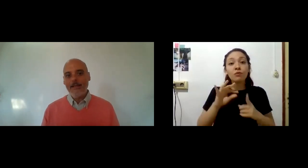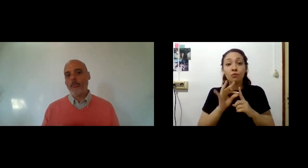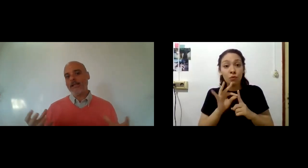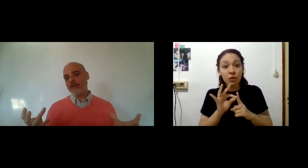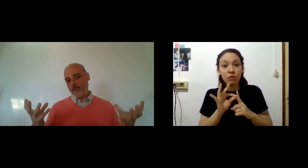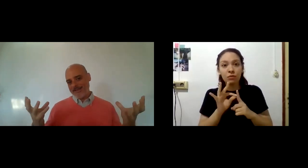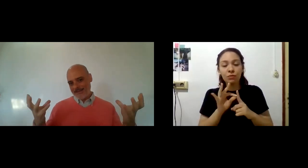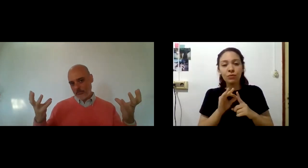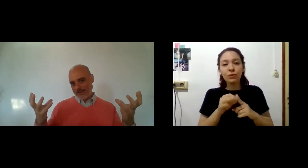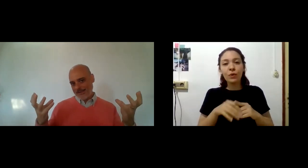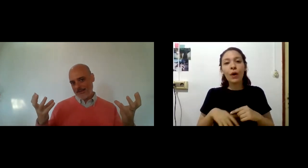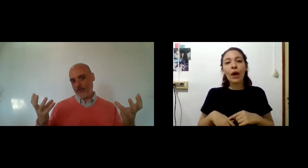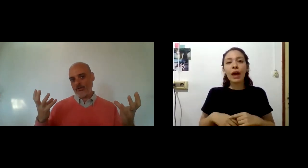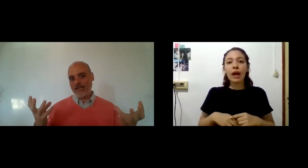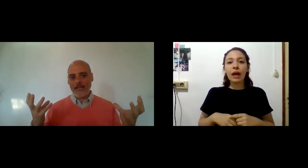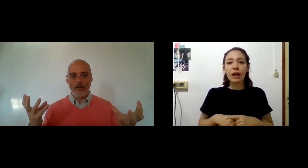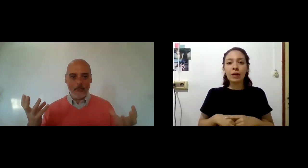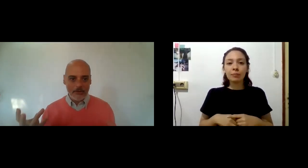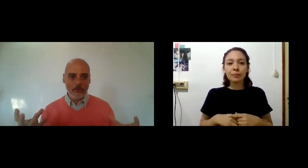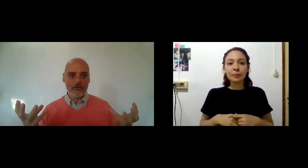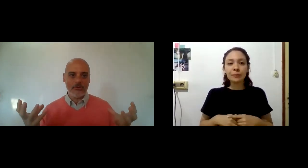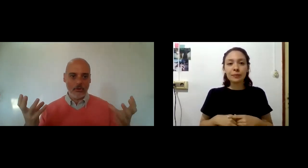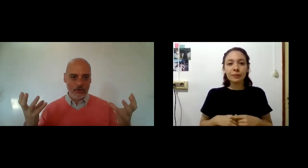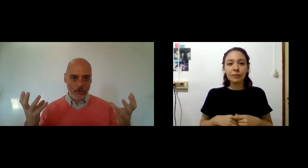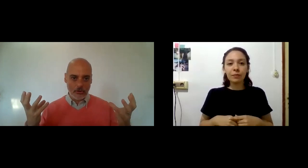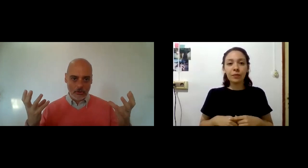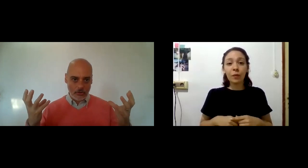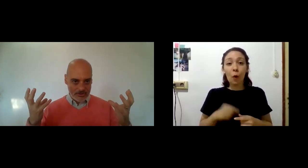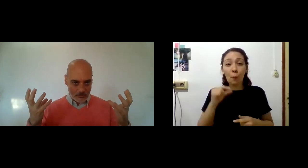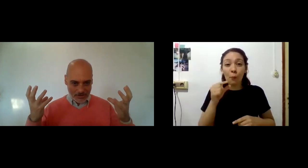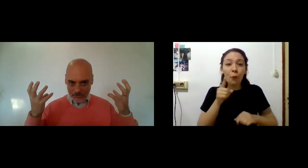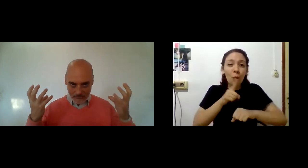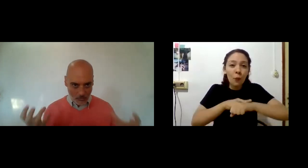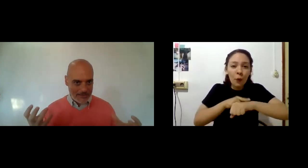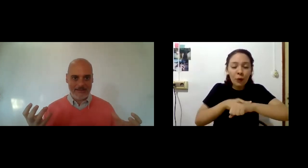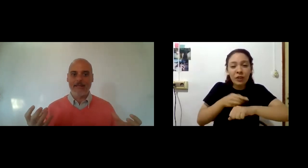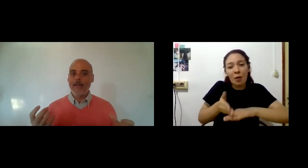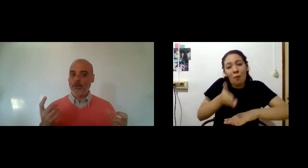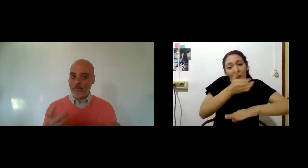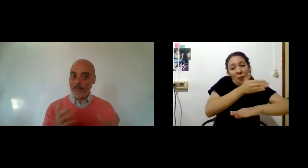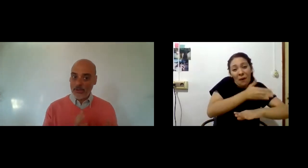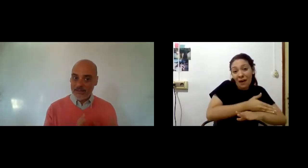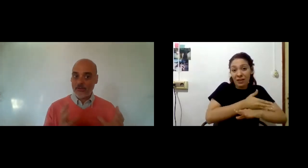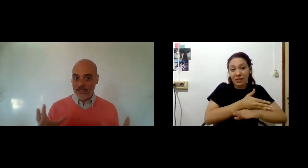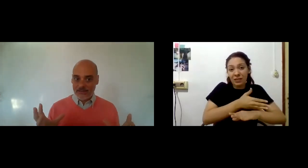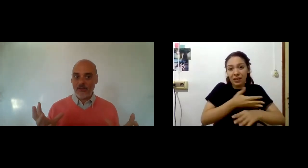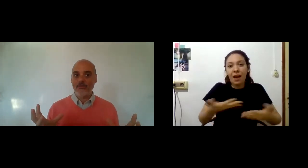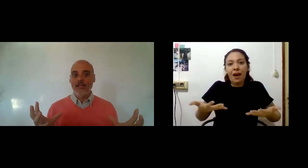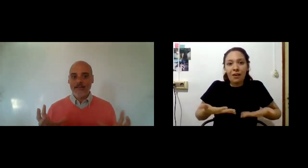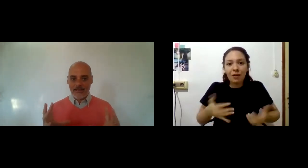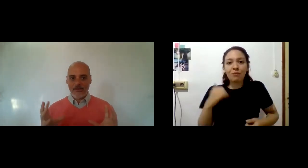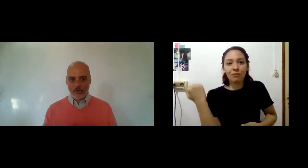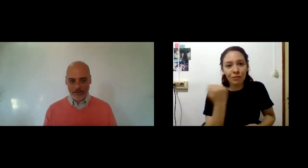ella. Por lo tanto, me parece que es importante conocer los marcos teóricos, o sea, conceptuales, pero también políticos y